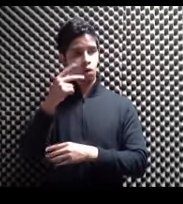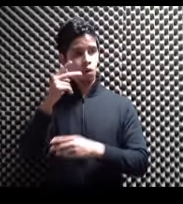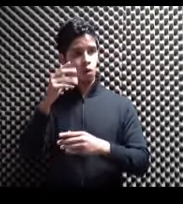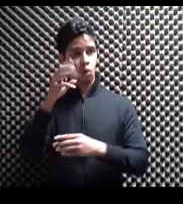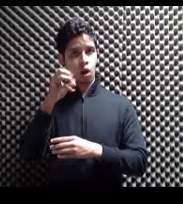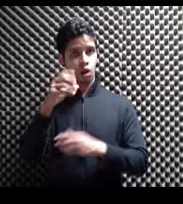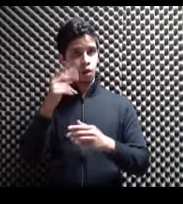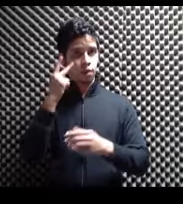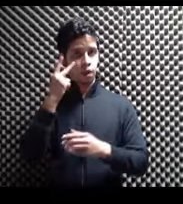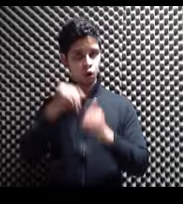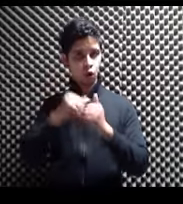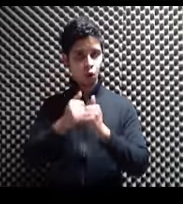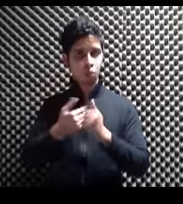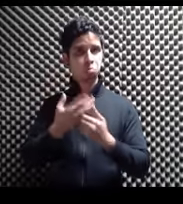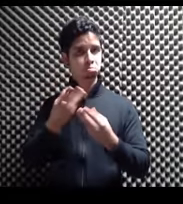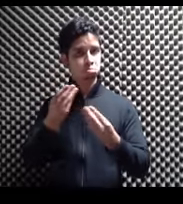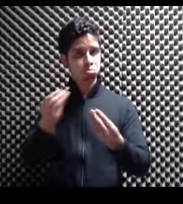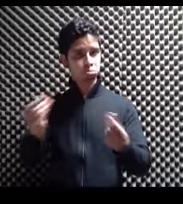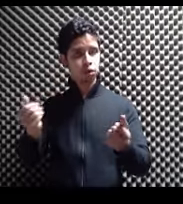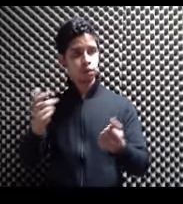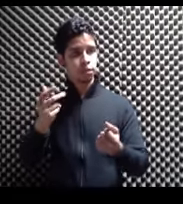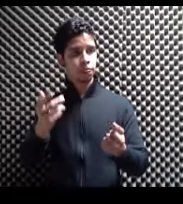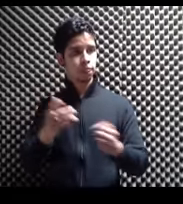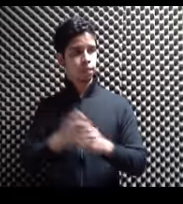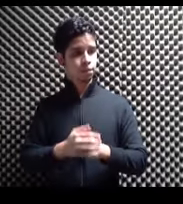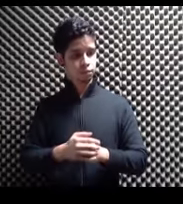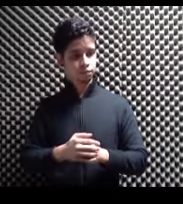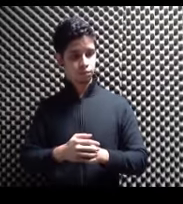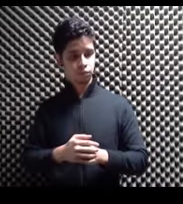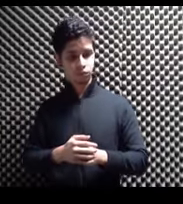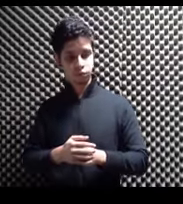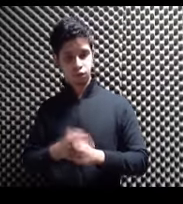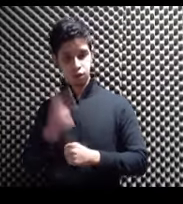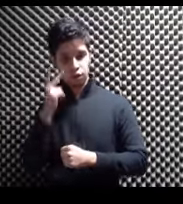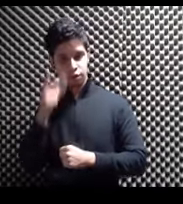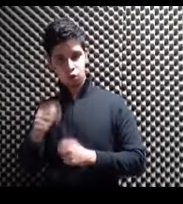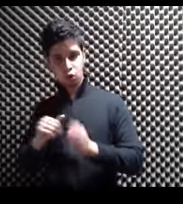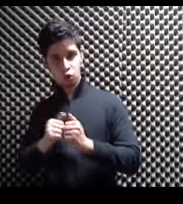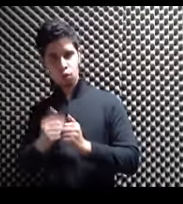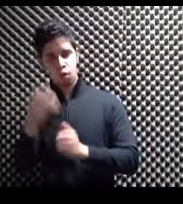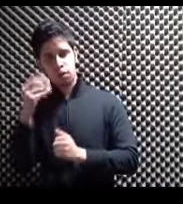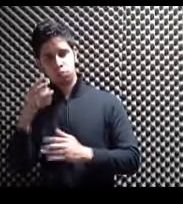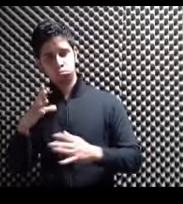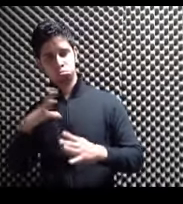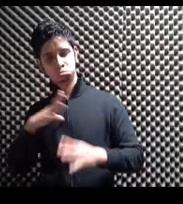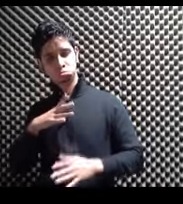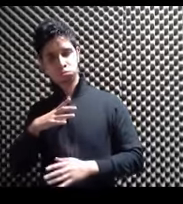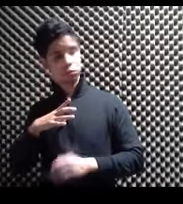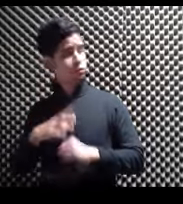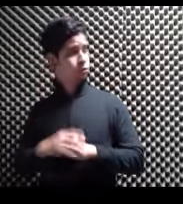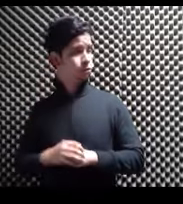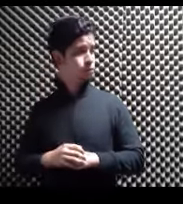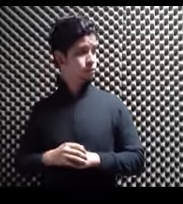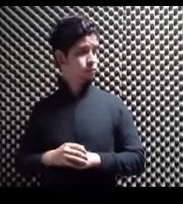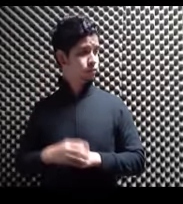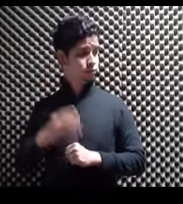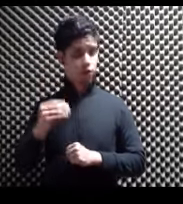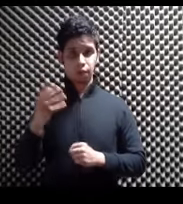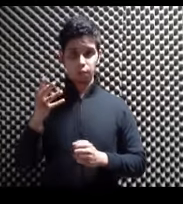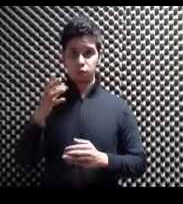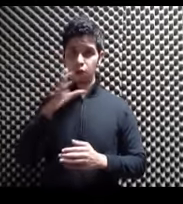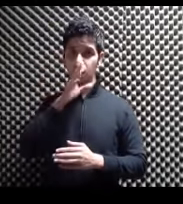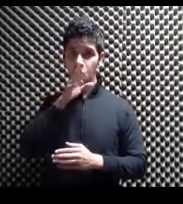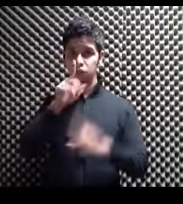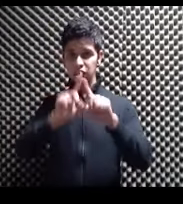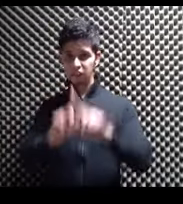abierto los ojitos. Así es como mejoró. Mira qué bello. No lo... habíamos consultado con varios veterinarios y